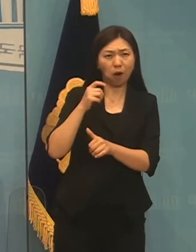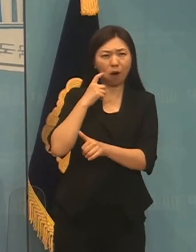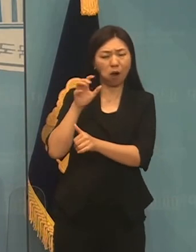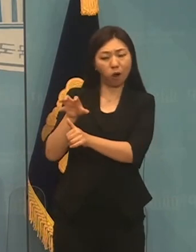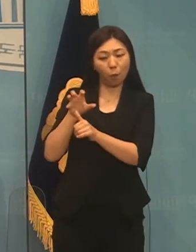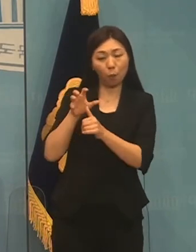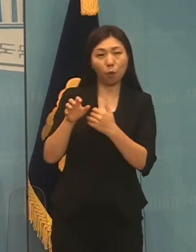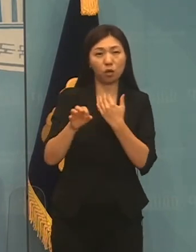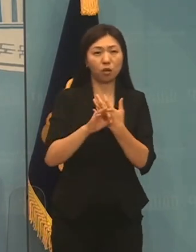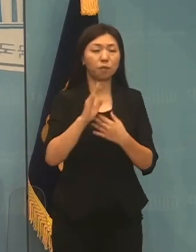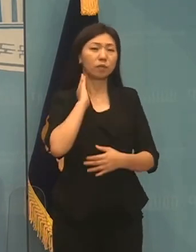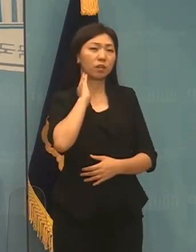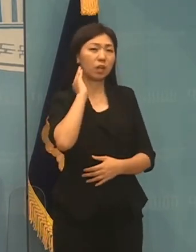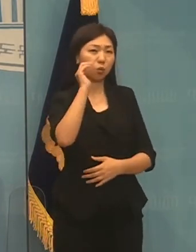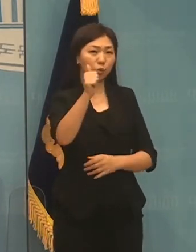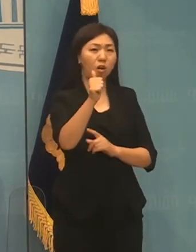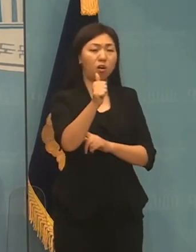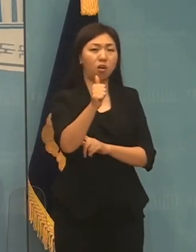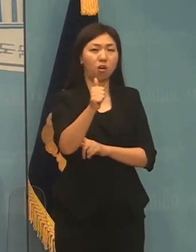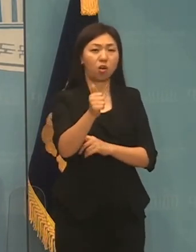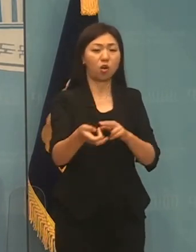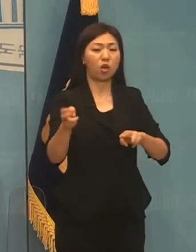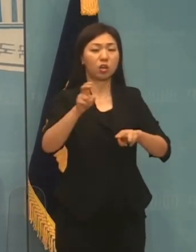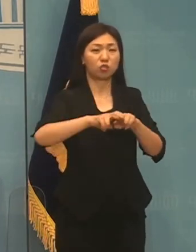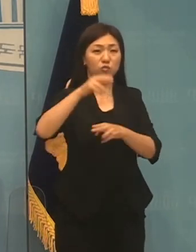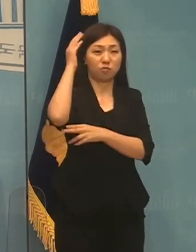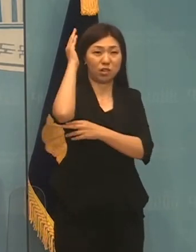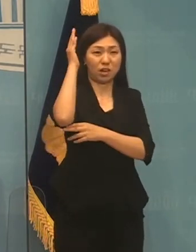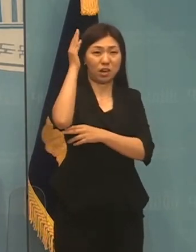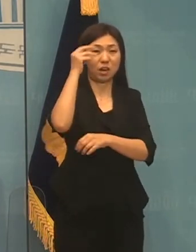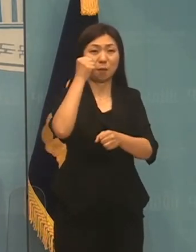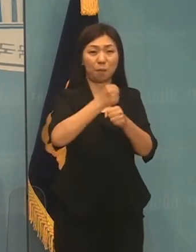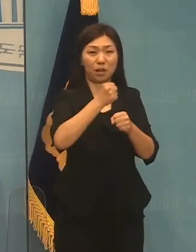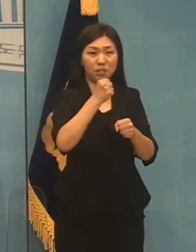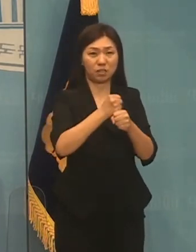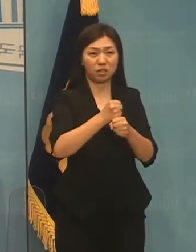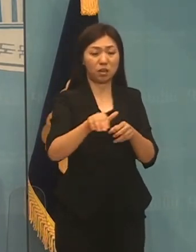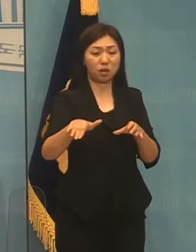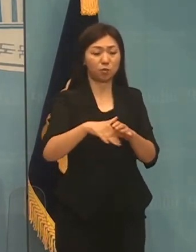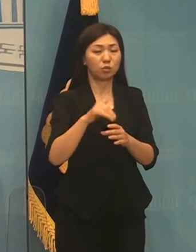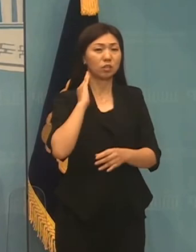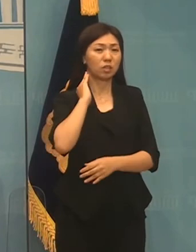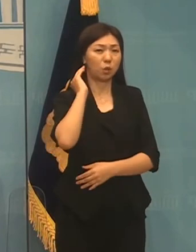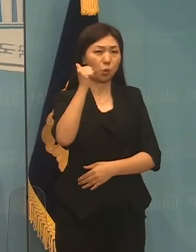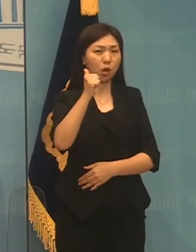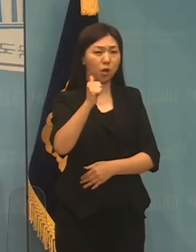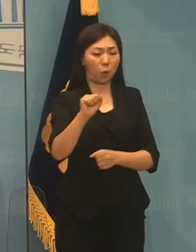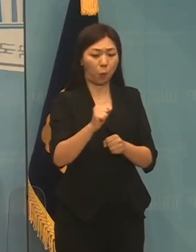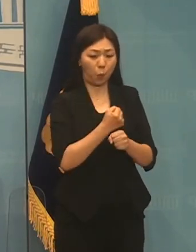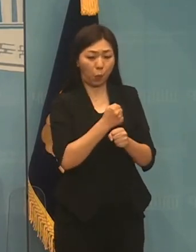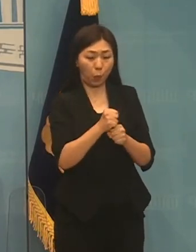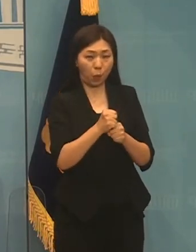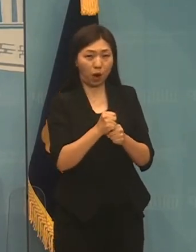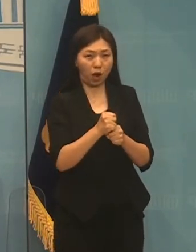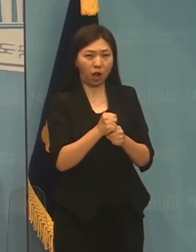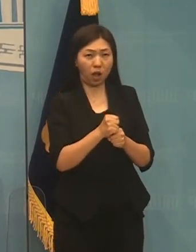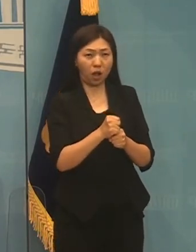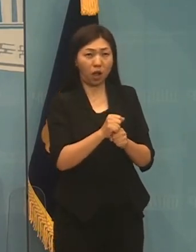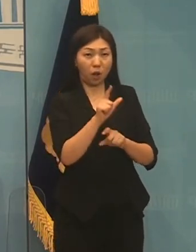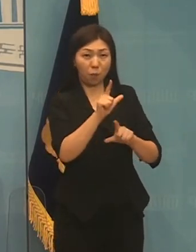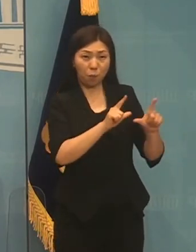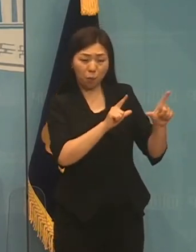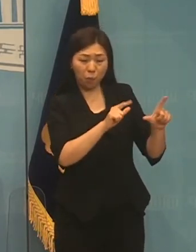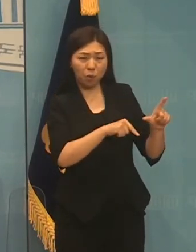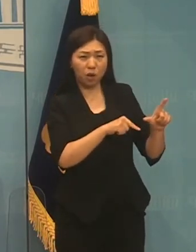대통령 취임사의 핵심 공약을 만든 문재인 위선 정권의 도둑중수